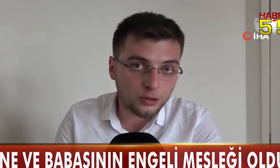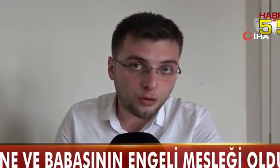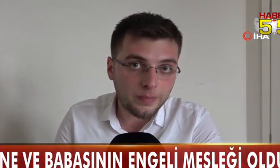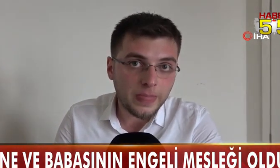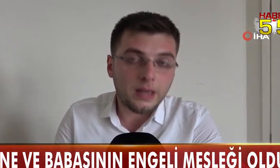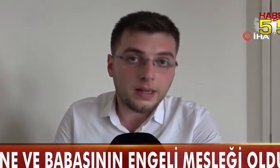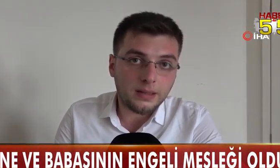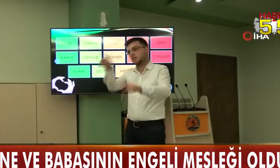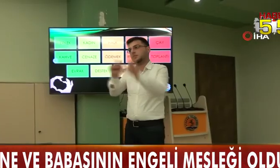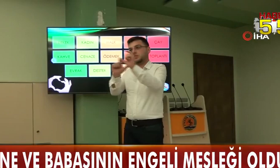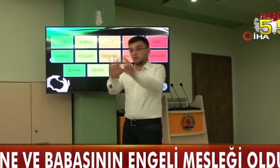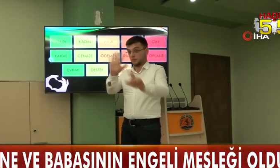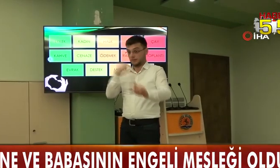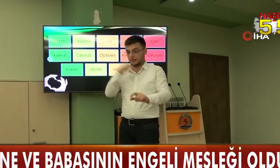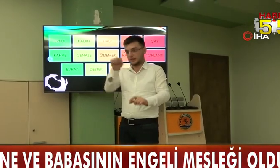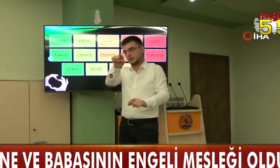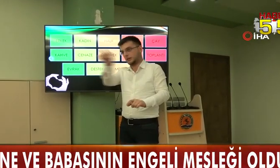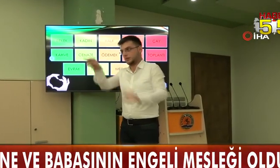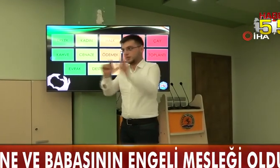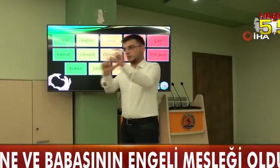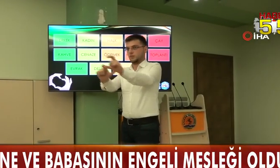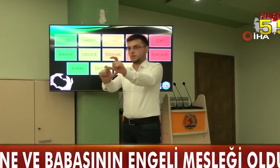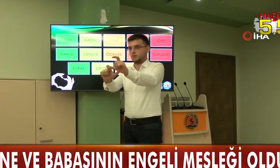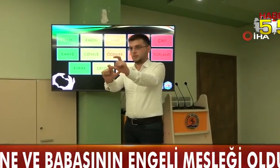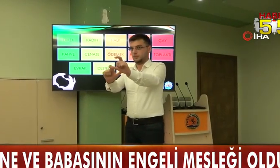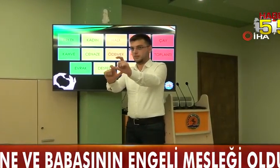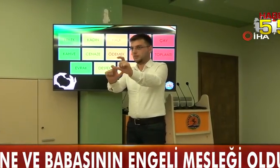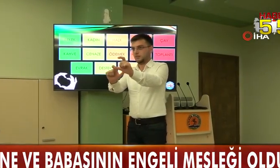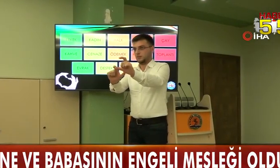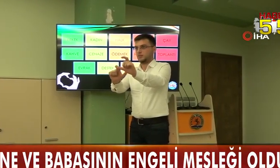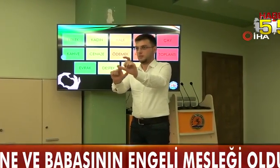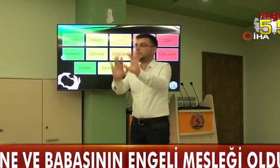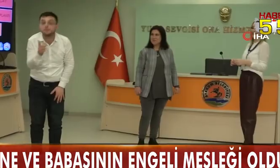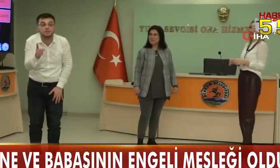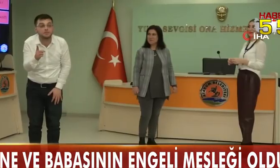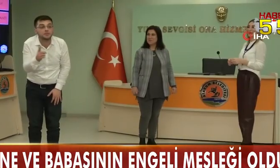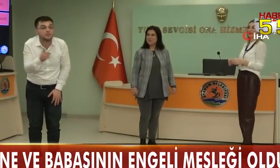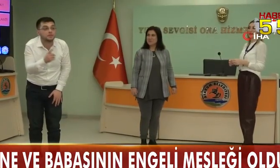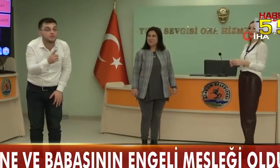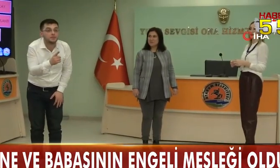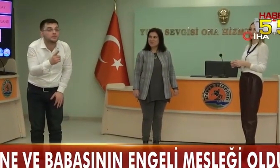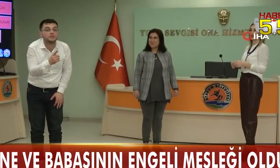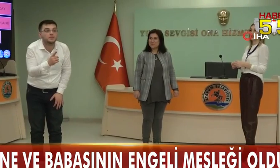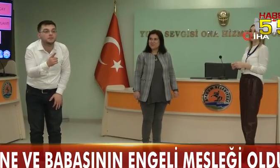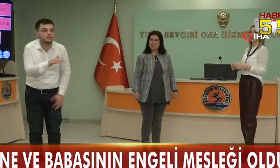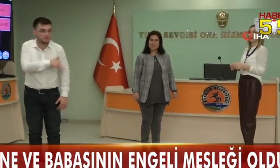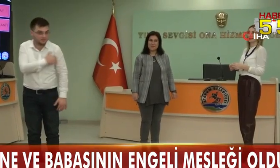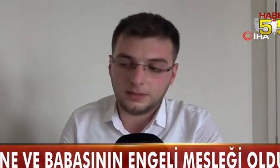kalıyor. Bizler de tabii ne yaptık? Kamu dairelerinde bunu yaygınlaştırmayı düşündük. Hatta adına da erişim hareketi